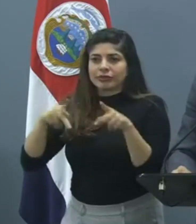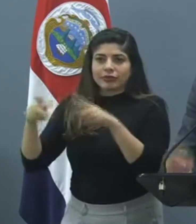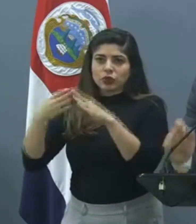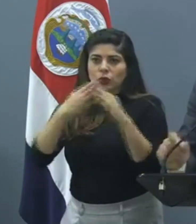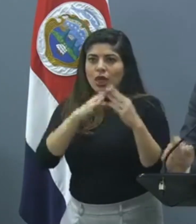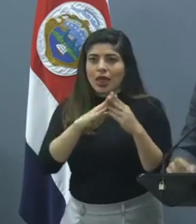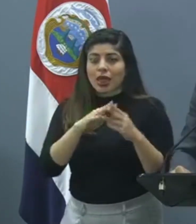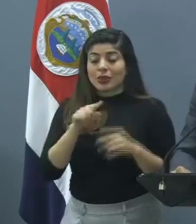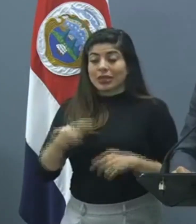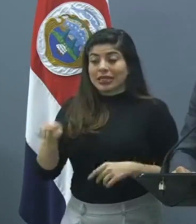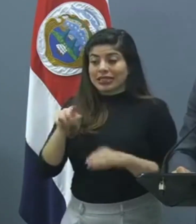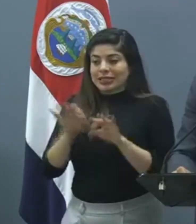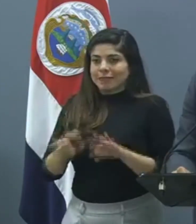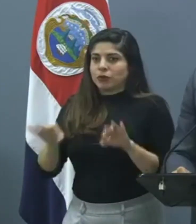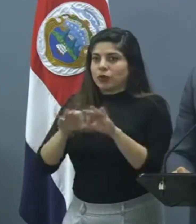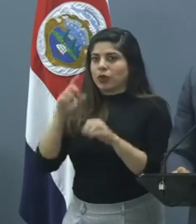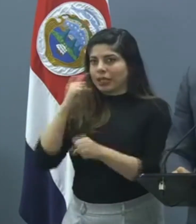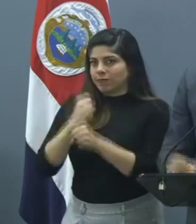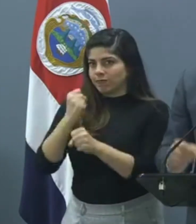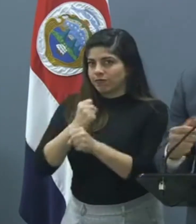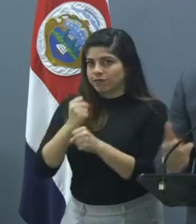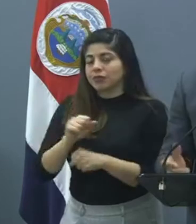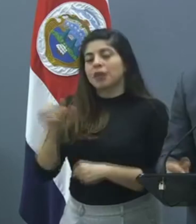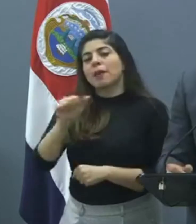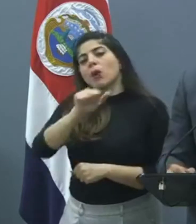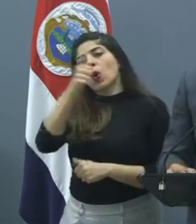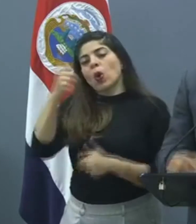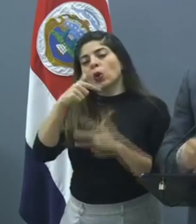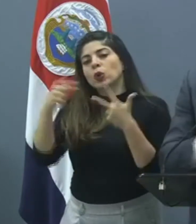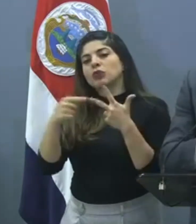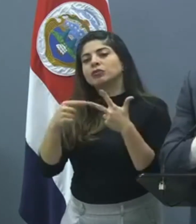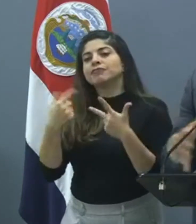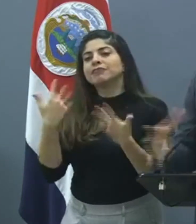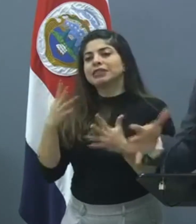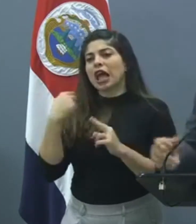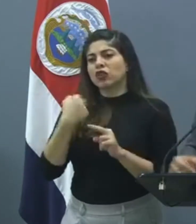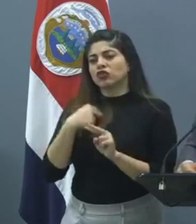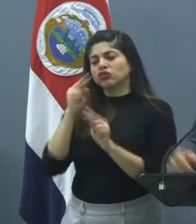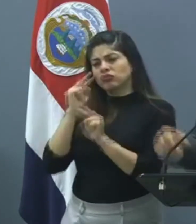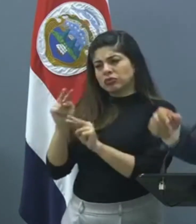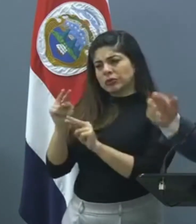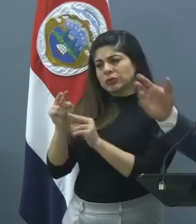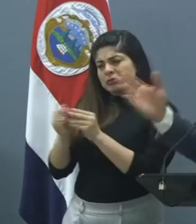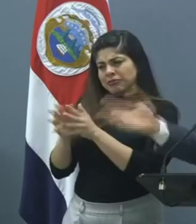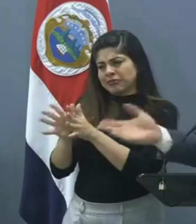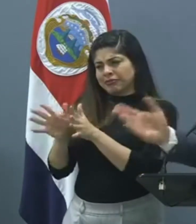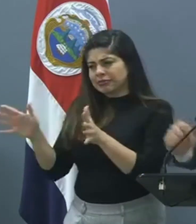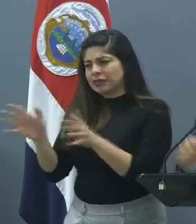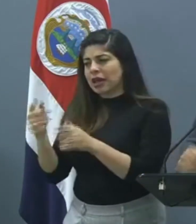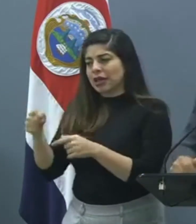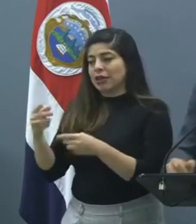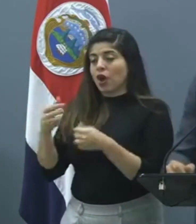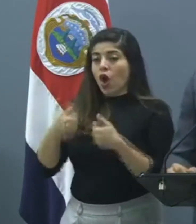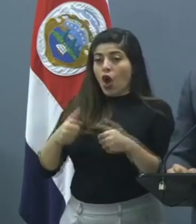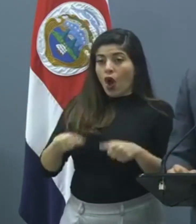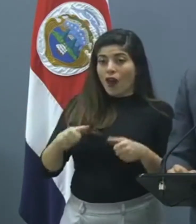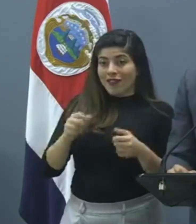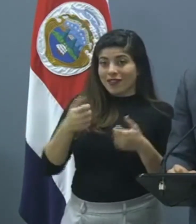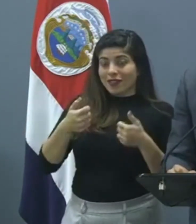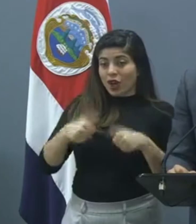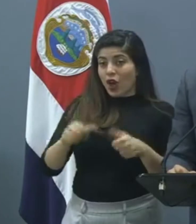y que es crítica en el quehacer también otra agenda que hemos visto y hemos ampliado y se materializa en los convenios que ha